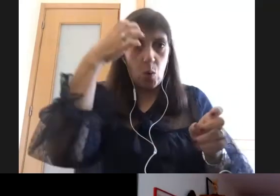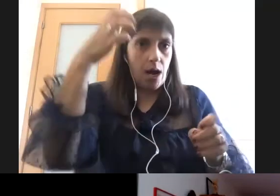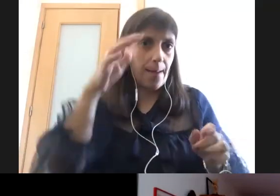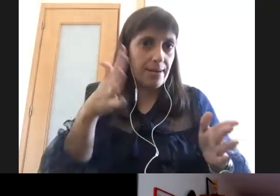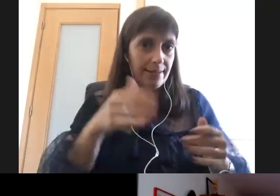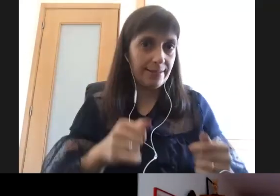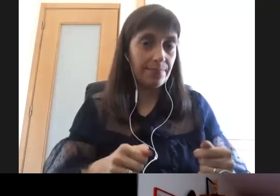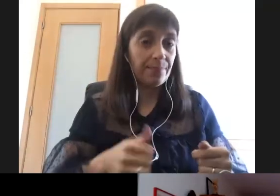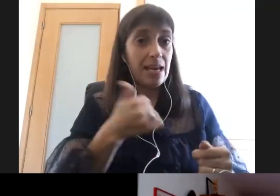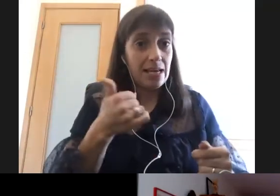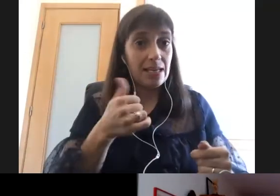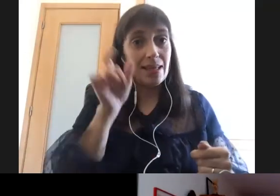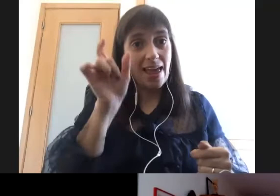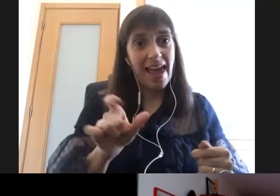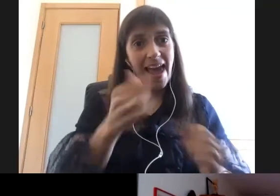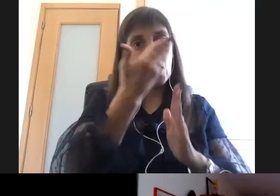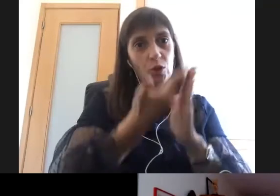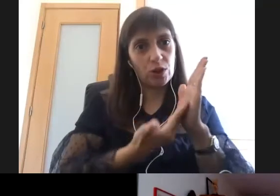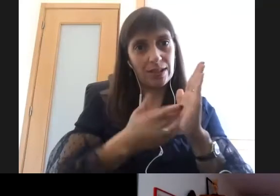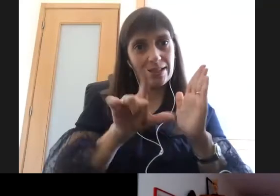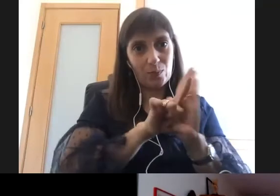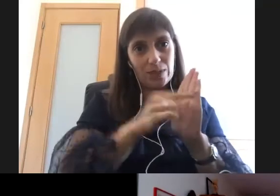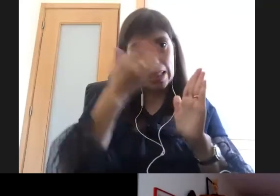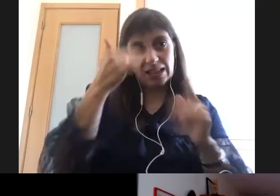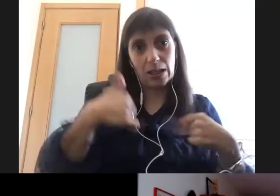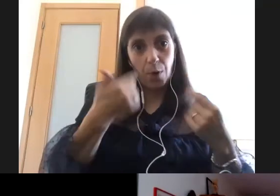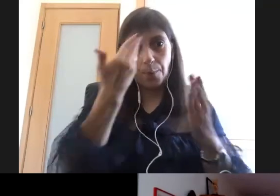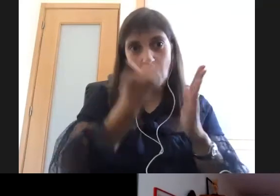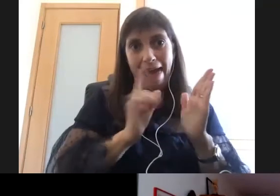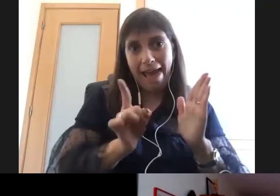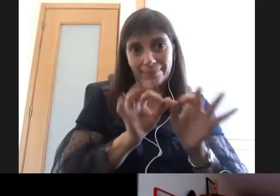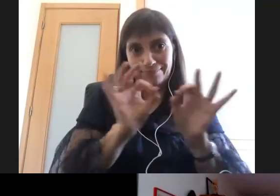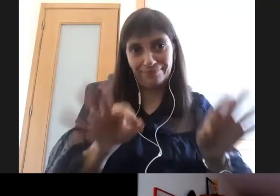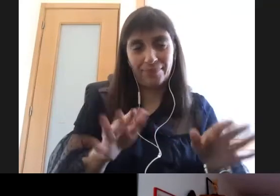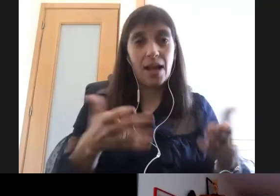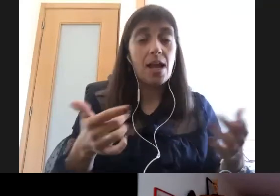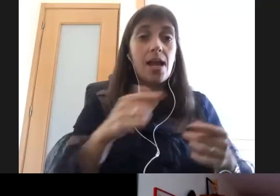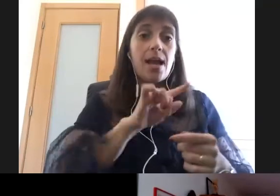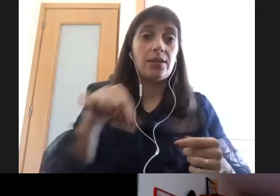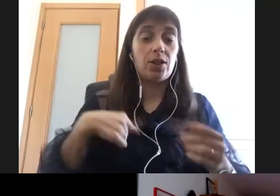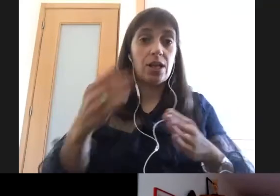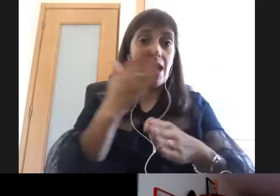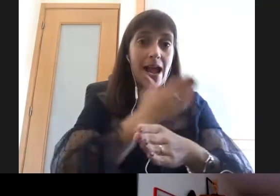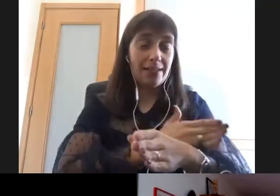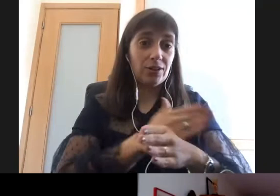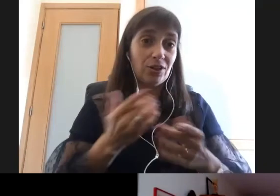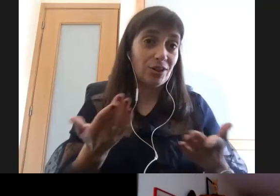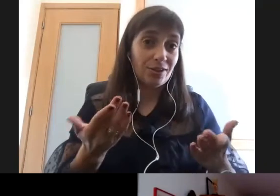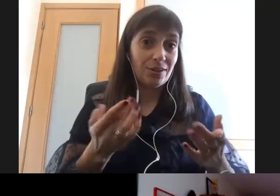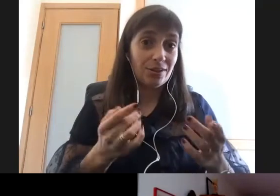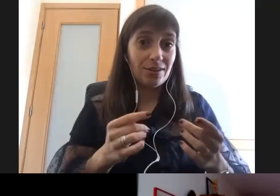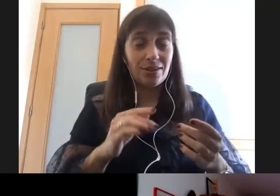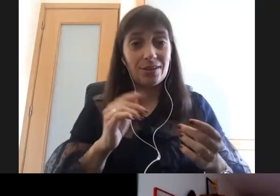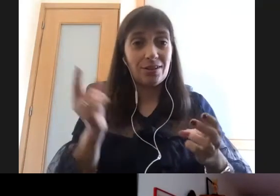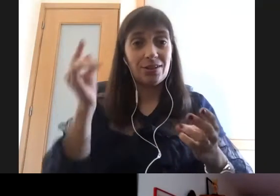Exatamente. Ele é a Constituição, como ele já disse. Enfim. Mas, então, antes de chegar aqui no nosso amigo